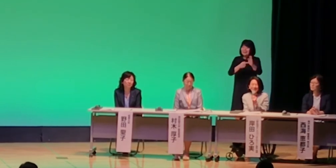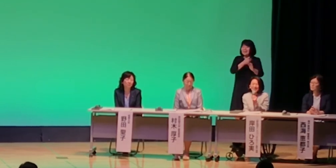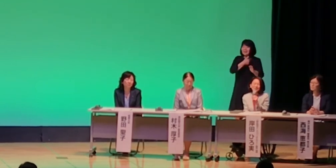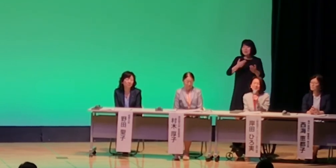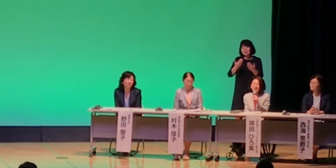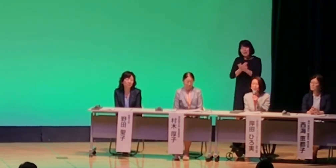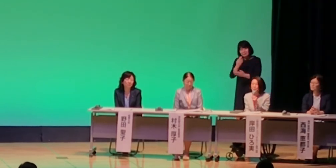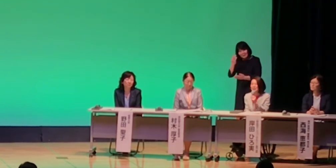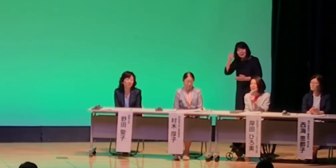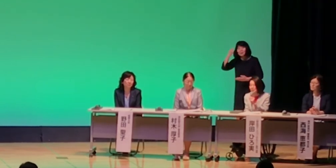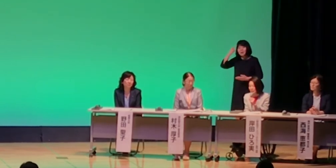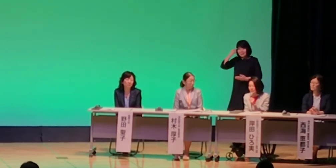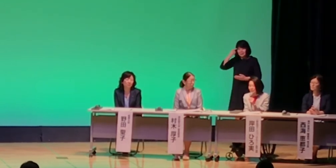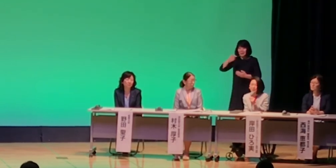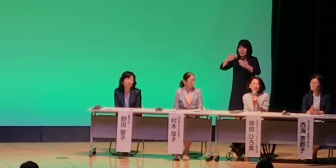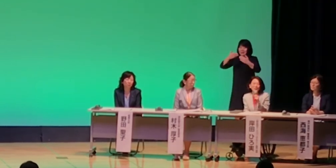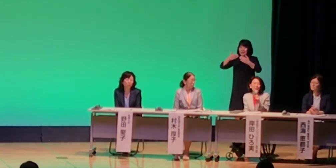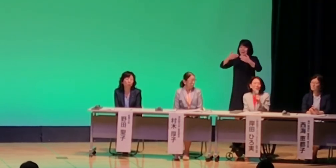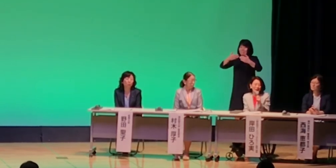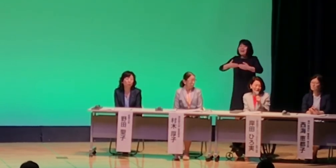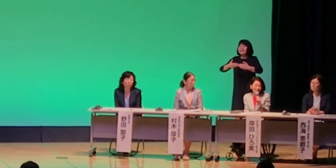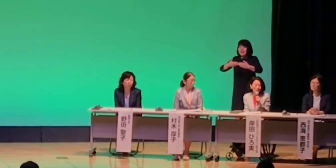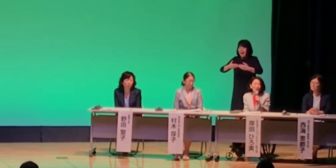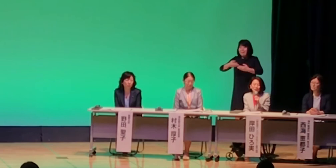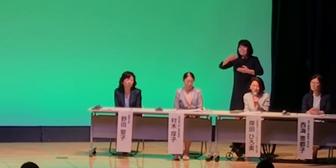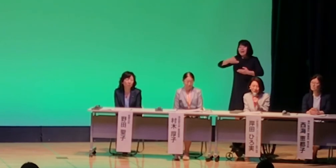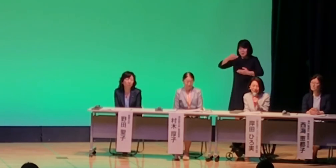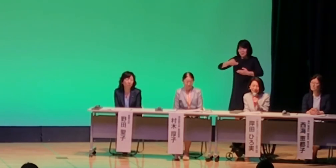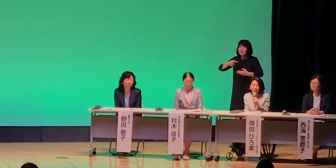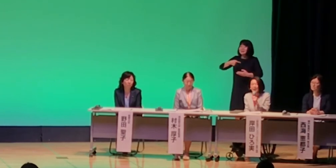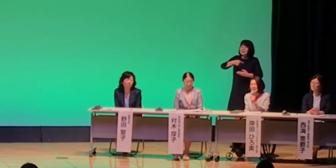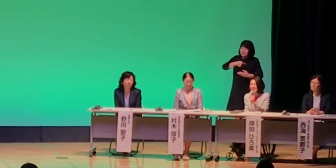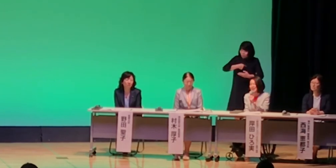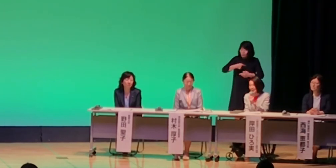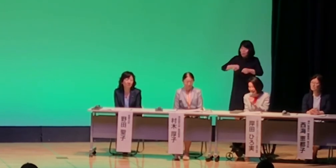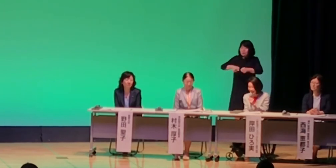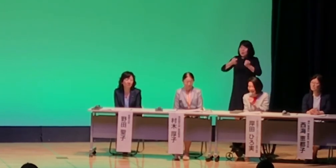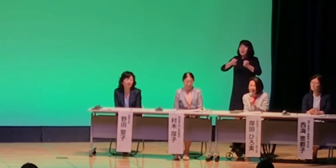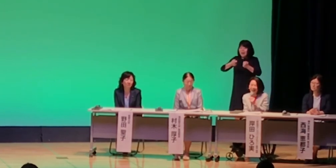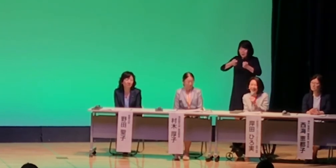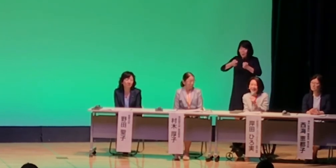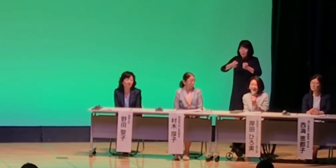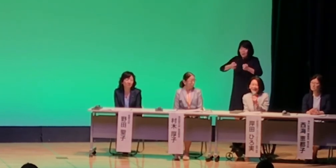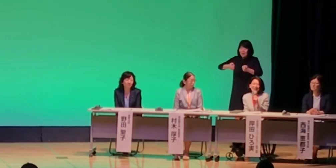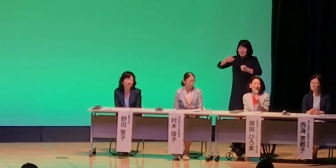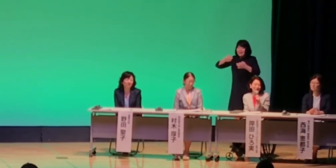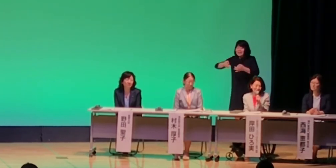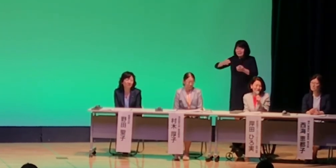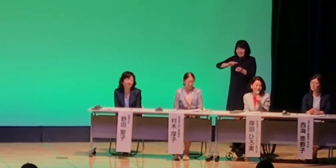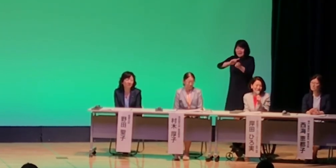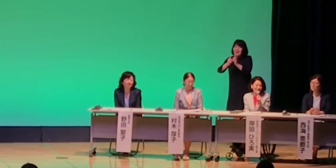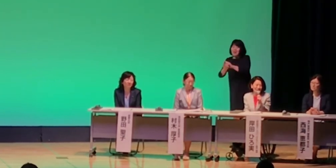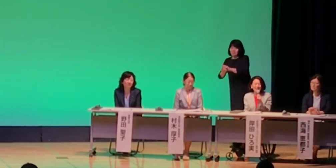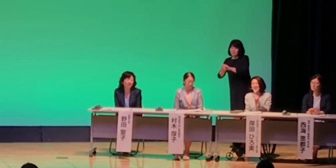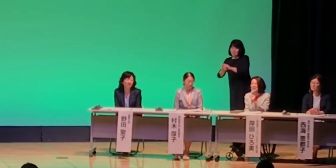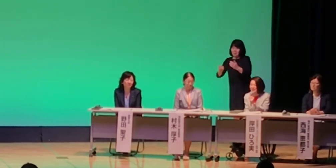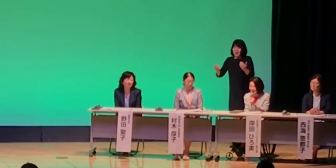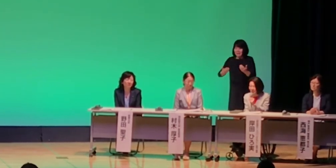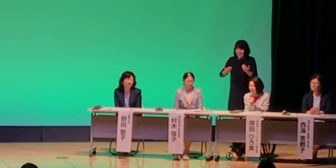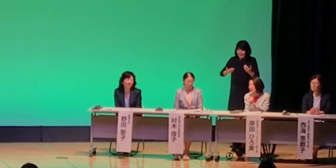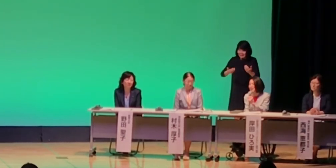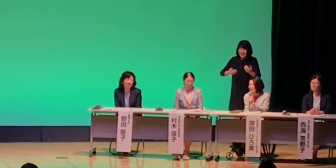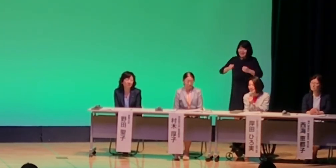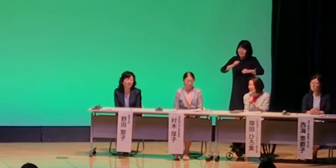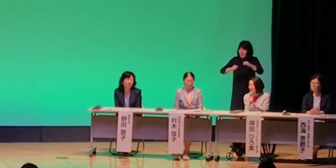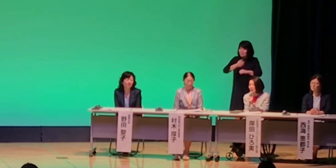ています。ですのでぜひこのバリアバリュー、自分のマイナス、障害を価値へ変えながら、働く、活躍